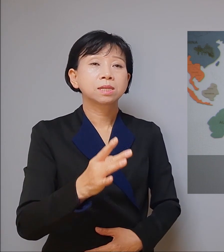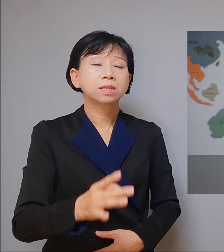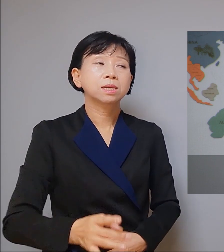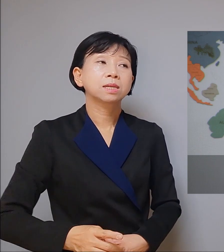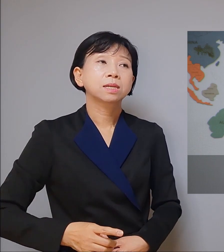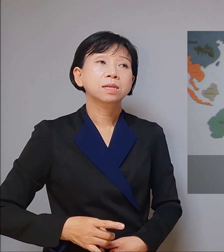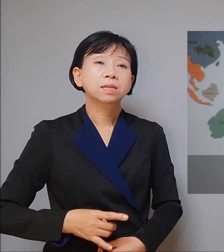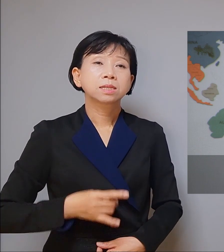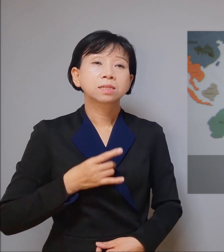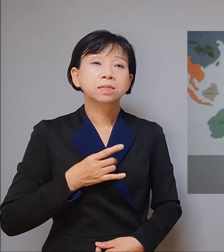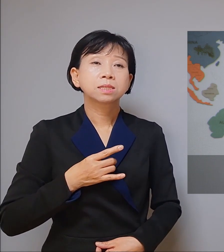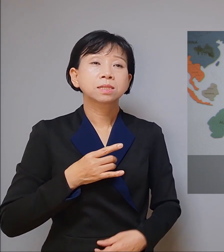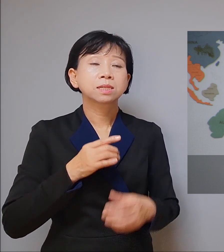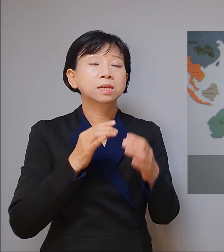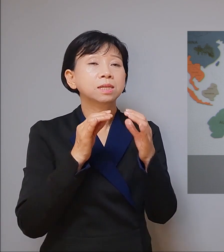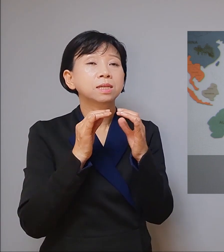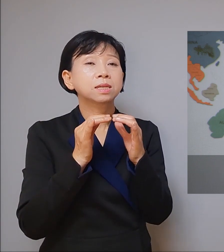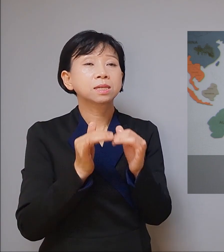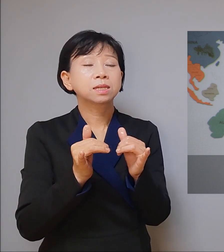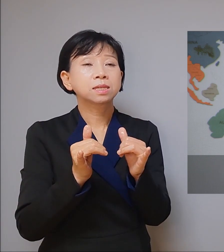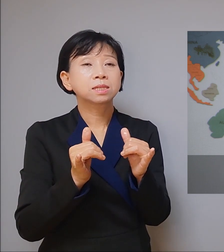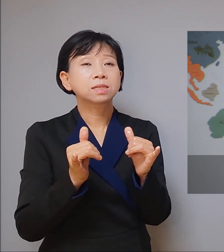오직